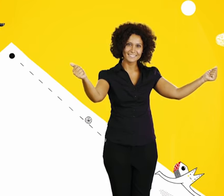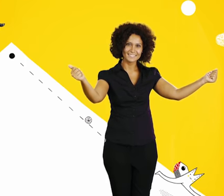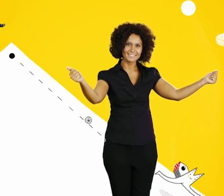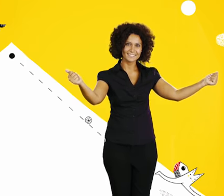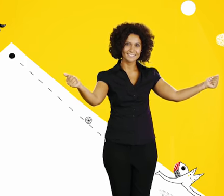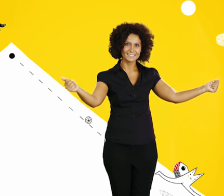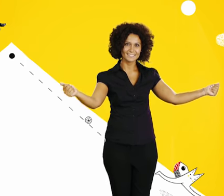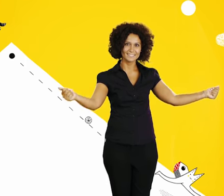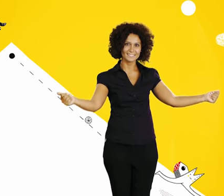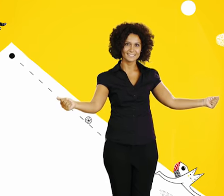perdo!»